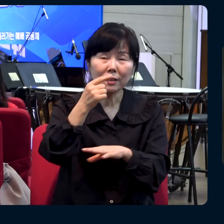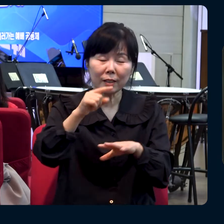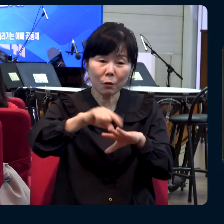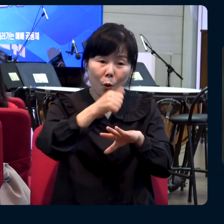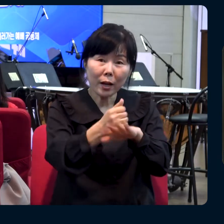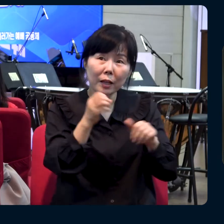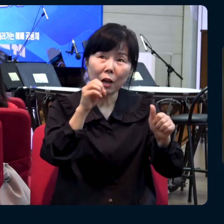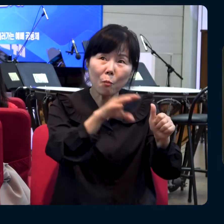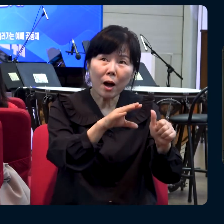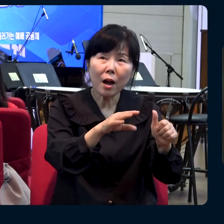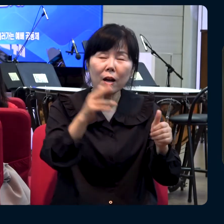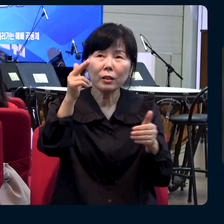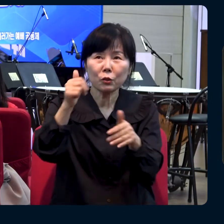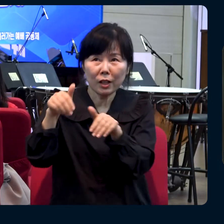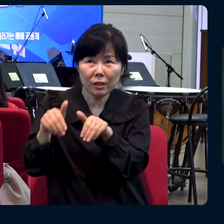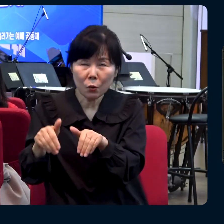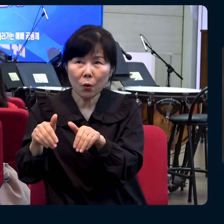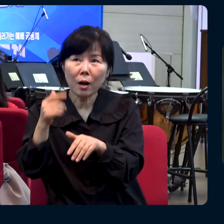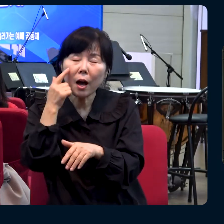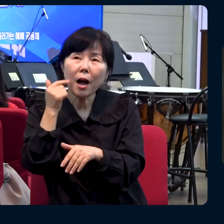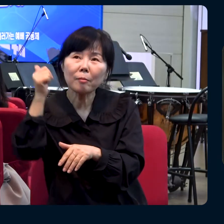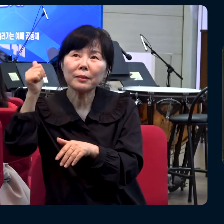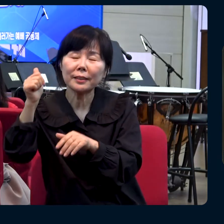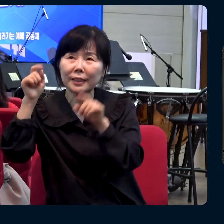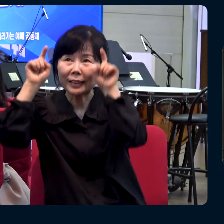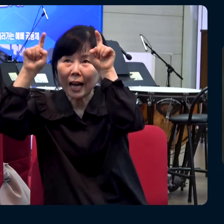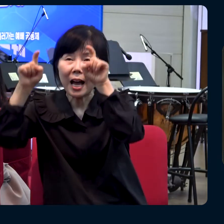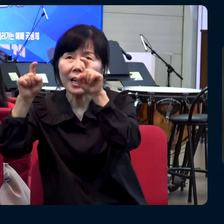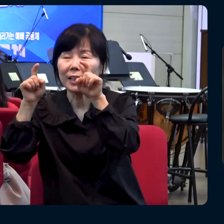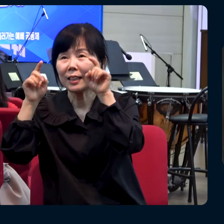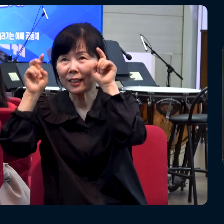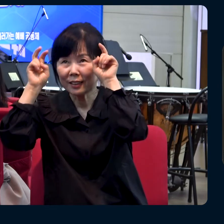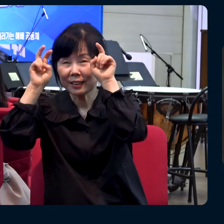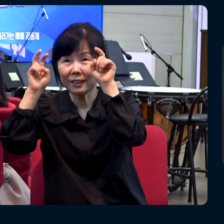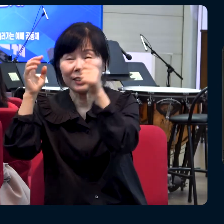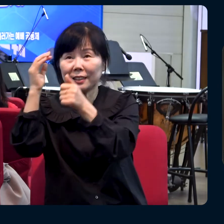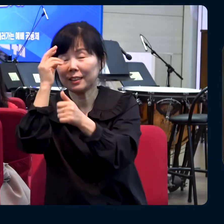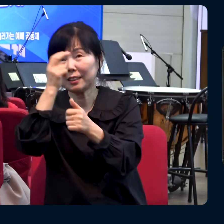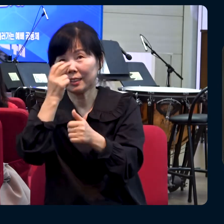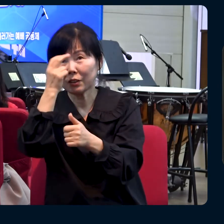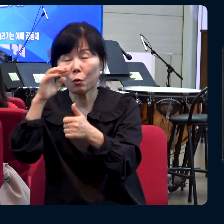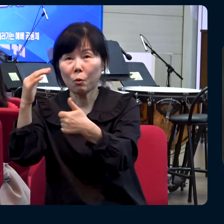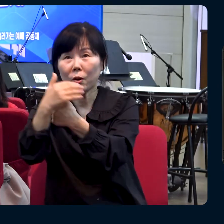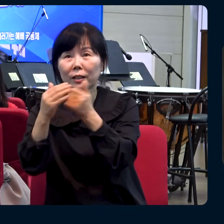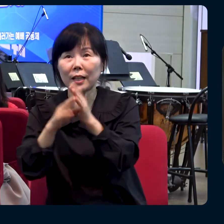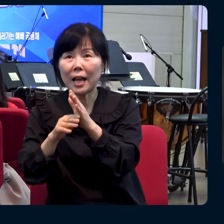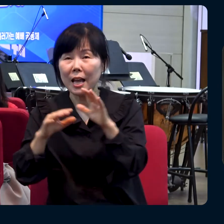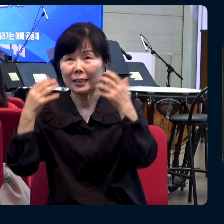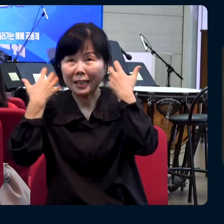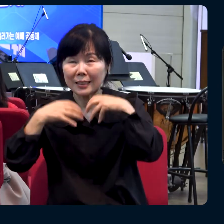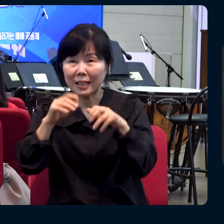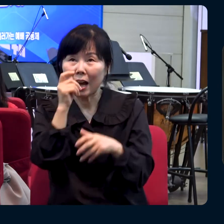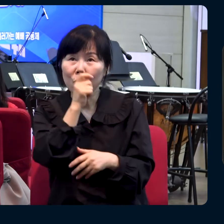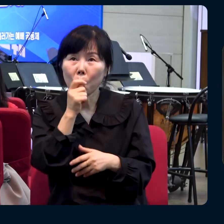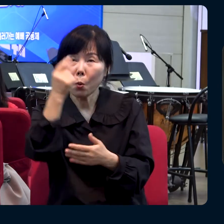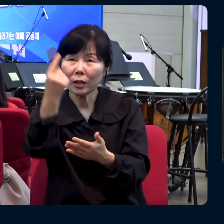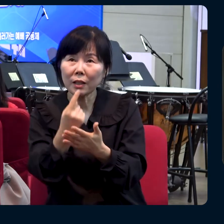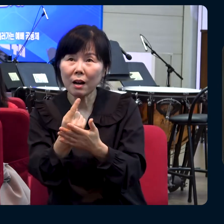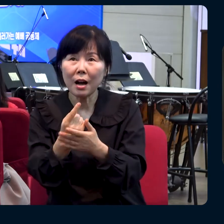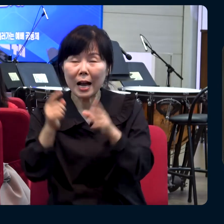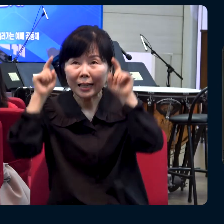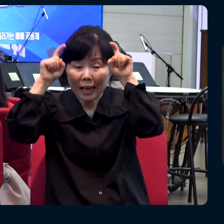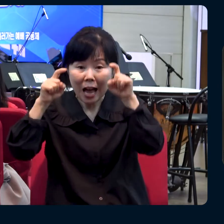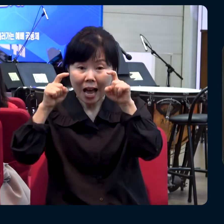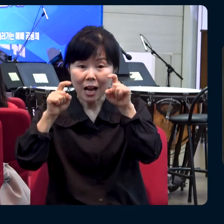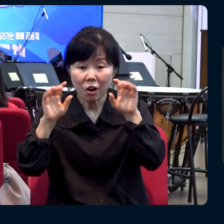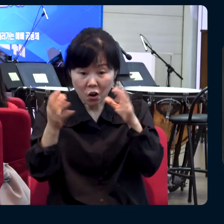다윗이 사울에게 말하되 주의 종이 아버지 양을 지킬 때 사자나 곰이 와서 양떼에서